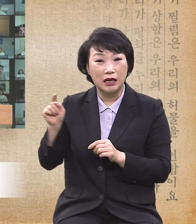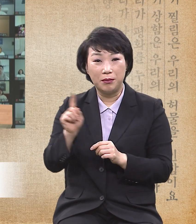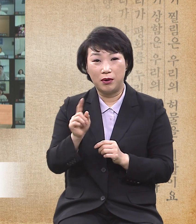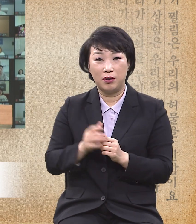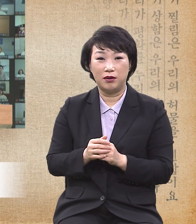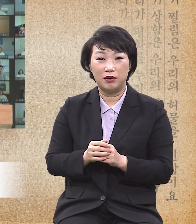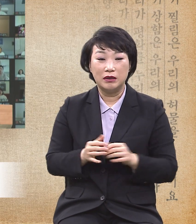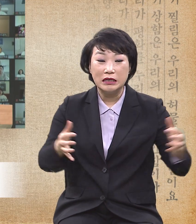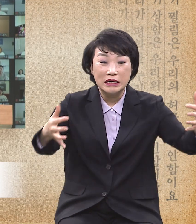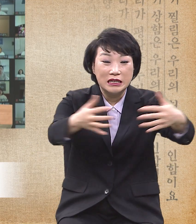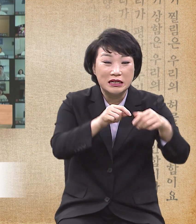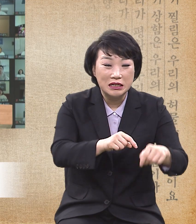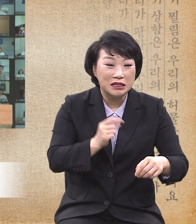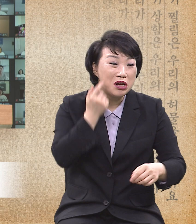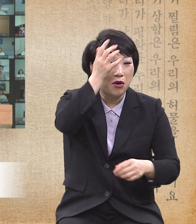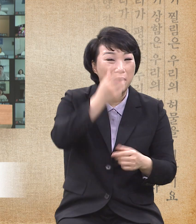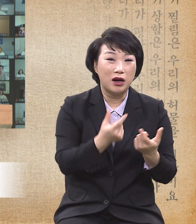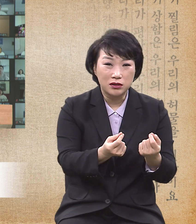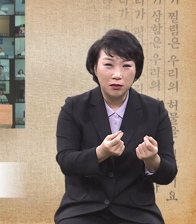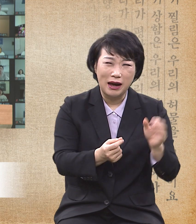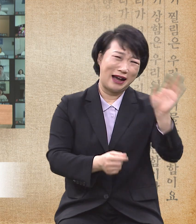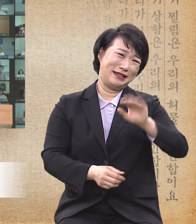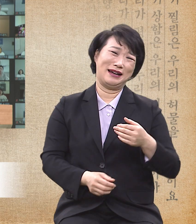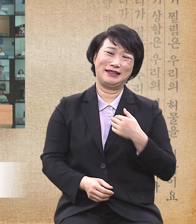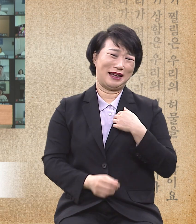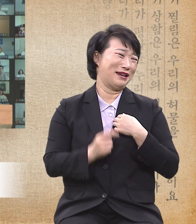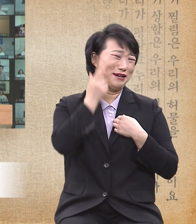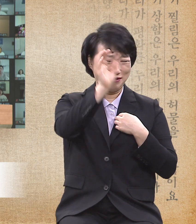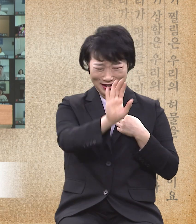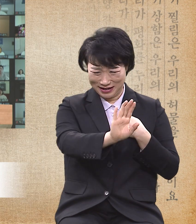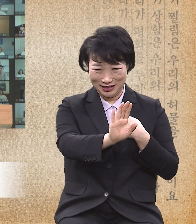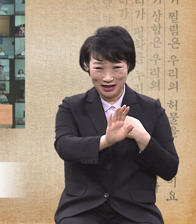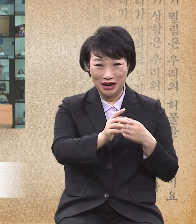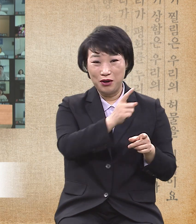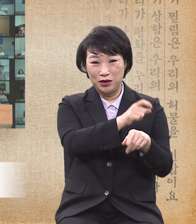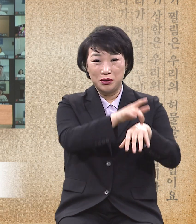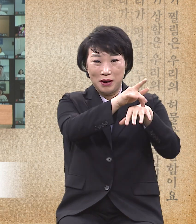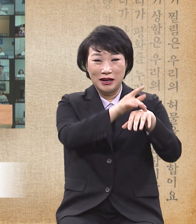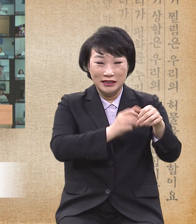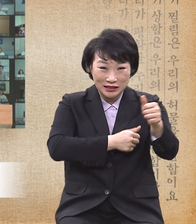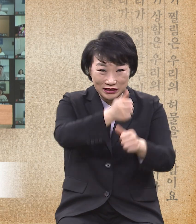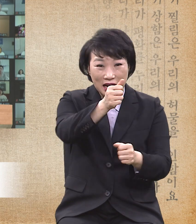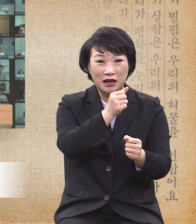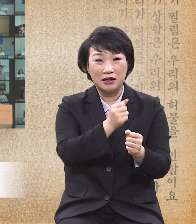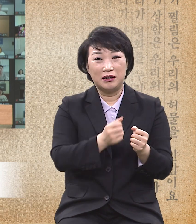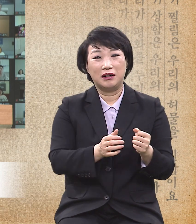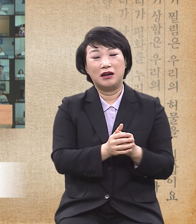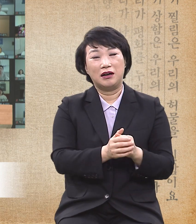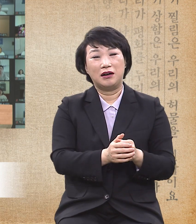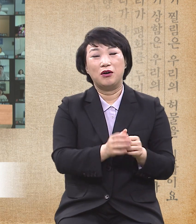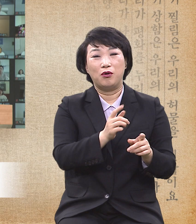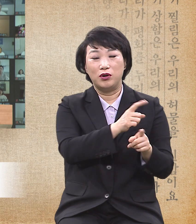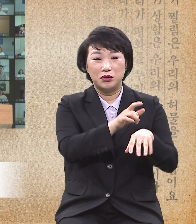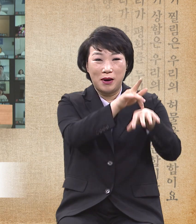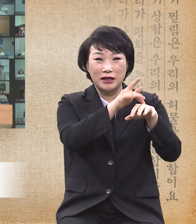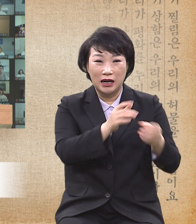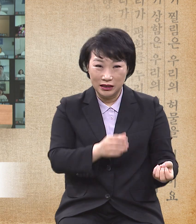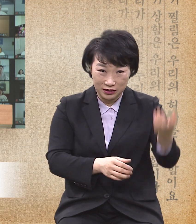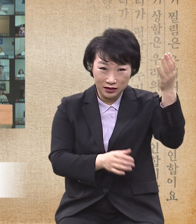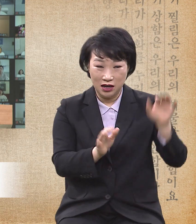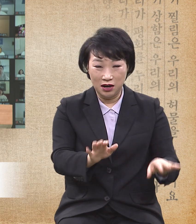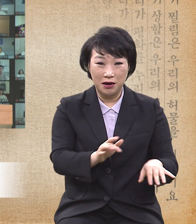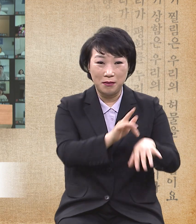그것이 자기 영광이 됐냐? 아니야, 내 영광이 아니야. 마귀를 승리하게 만들고 마귀